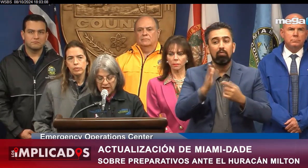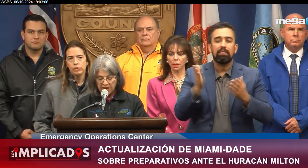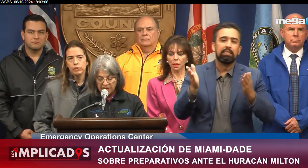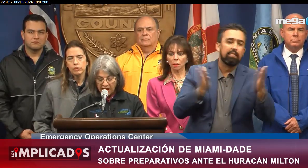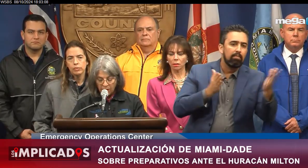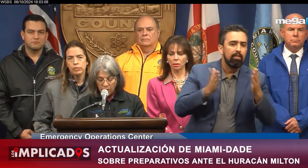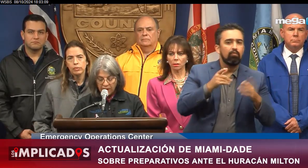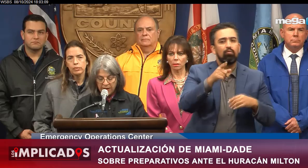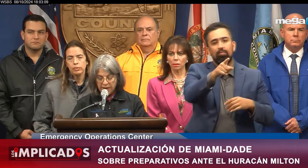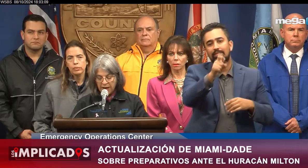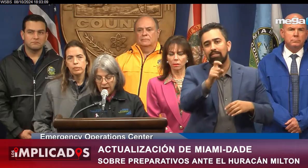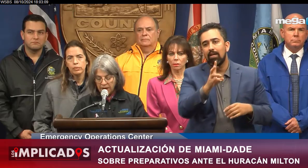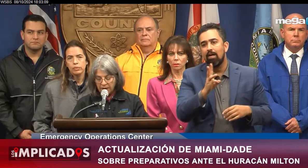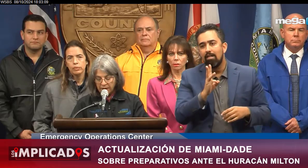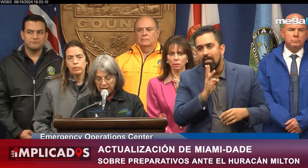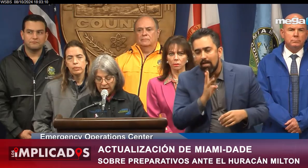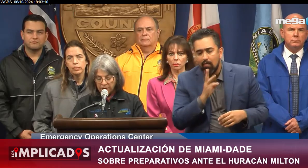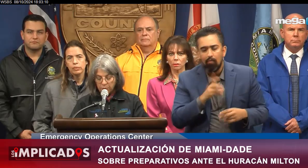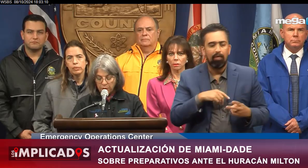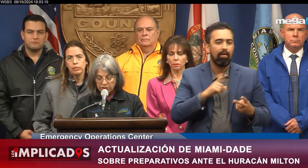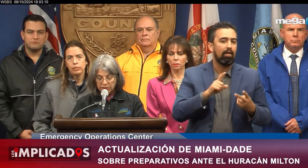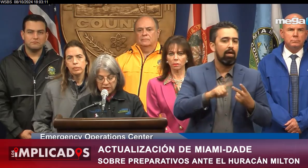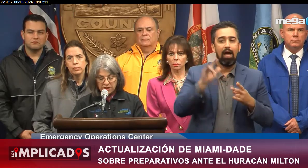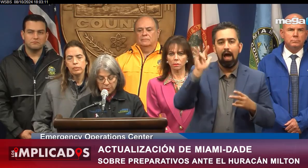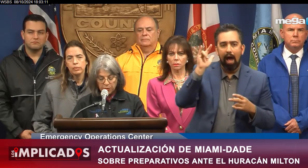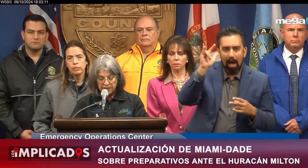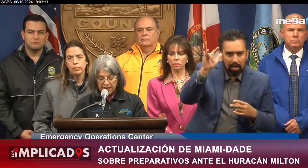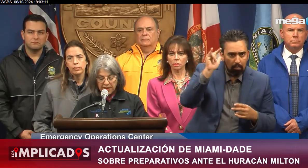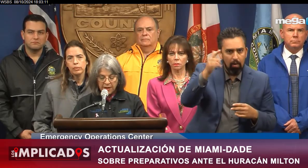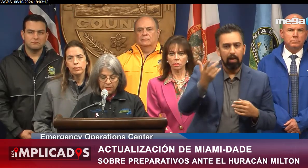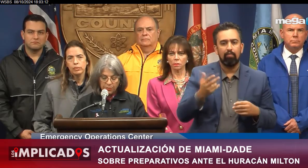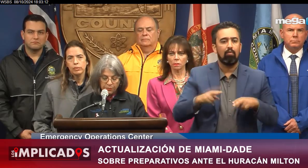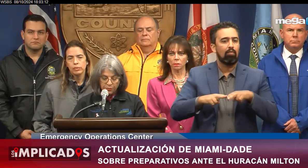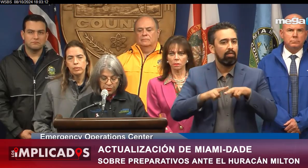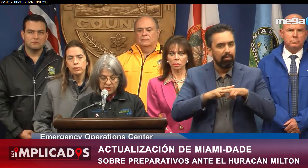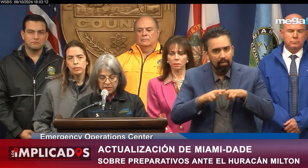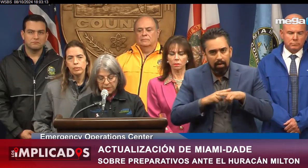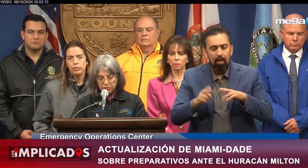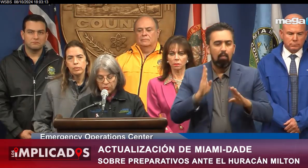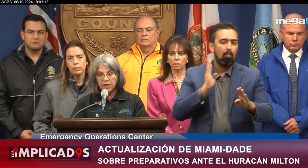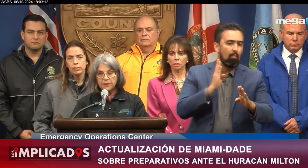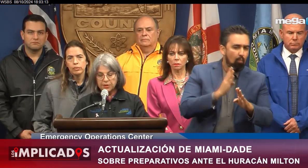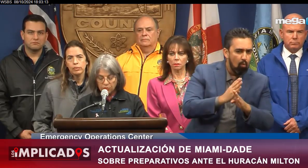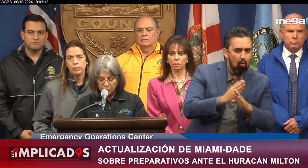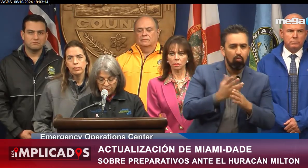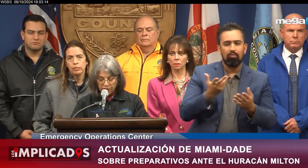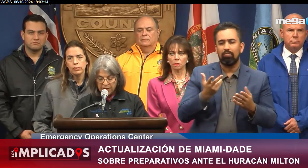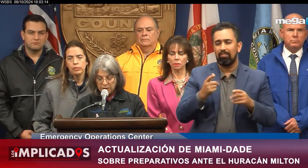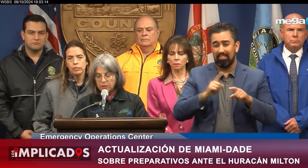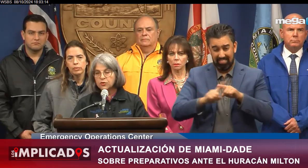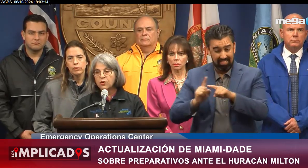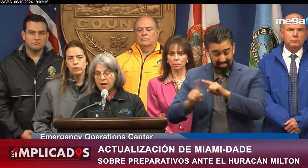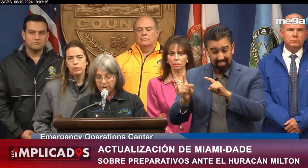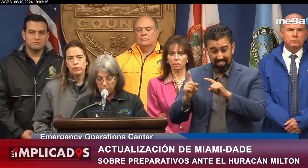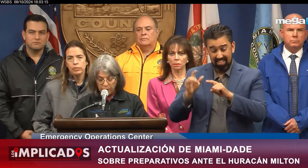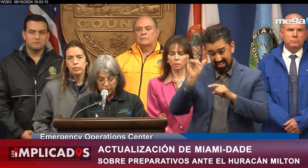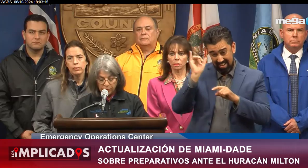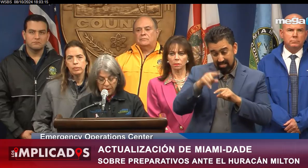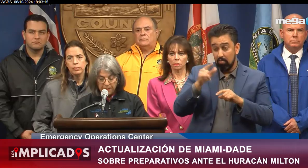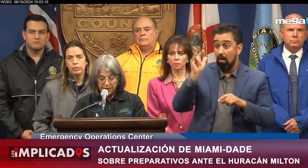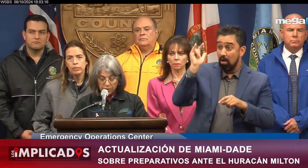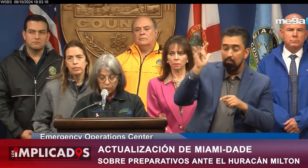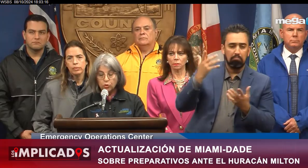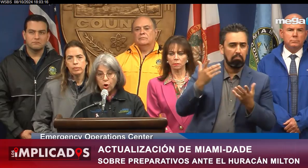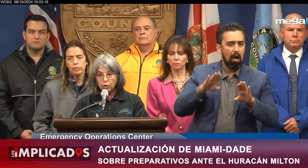servicios de agua, el aeropuerto y transporte, buses, Metrorail y Metromover y nuestro